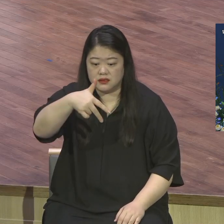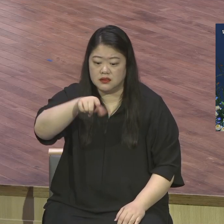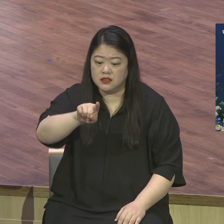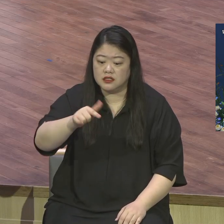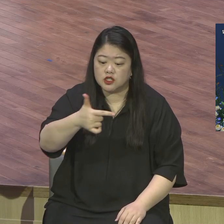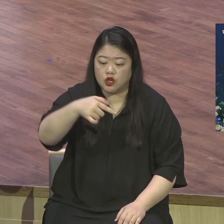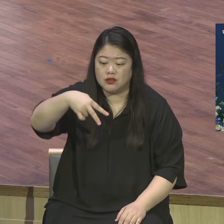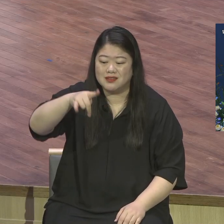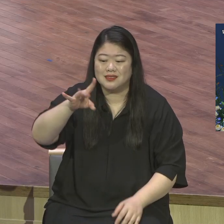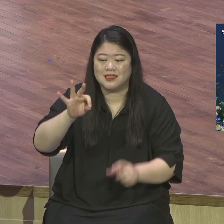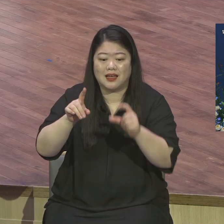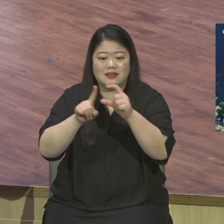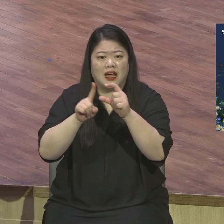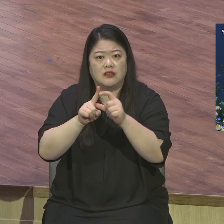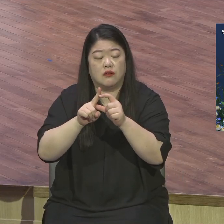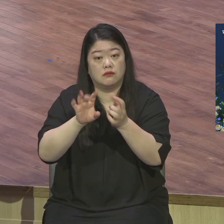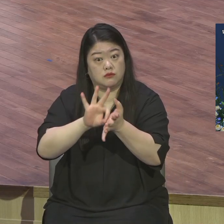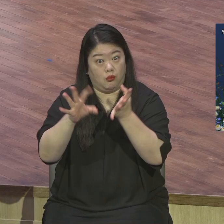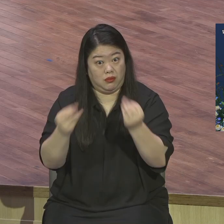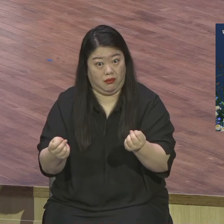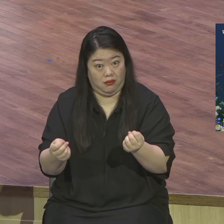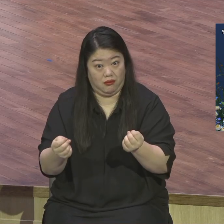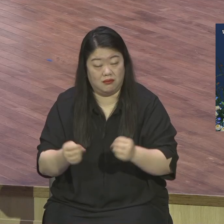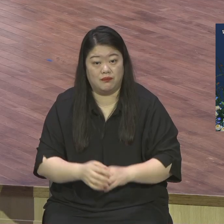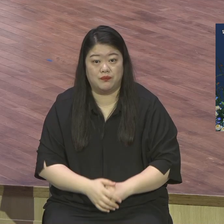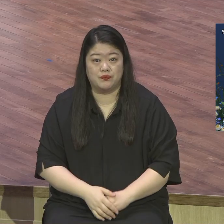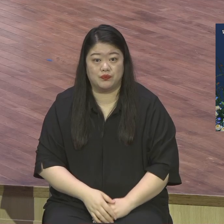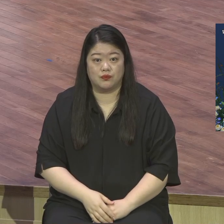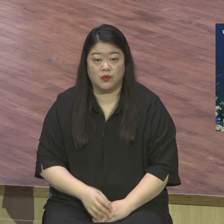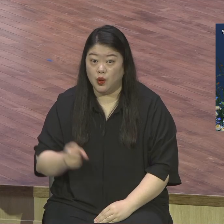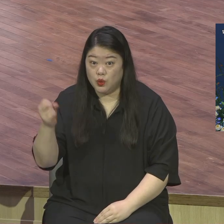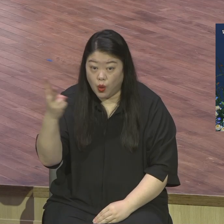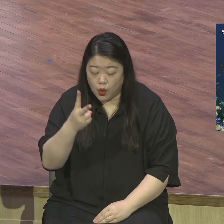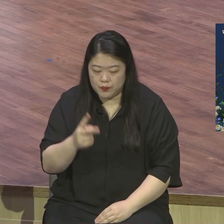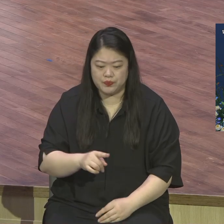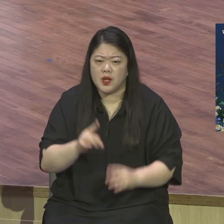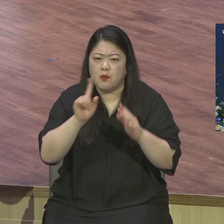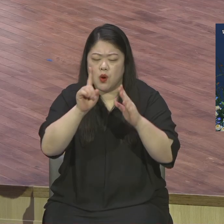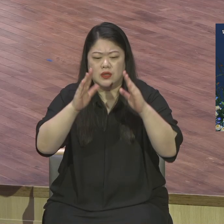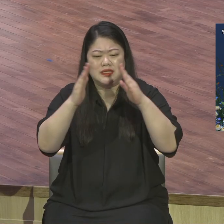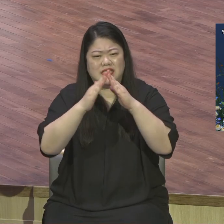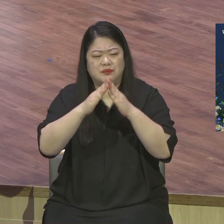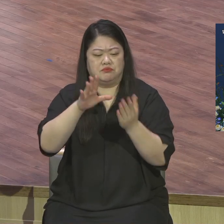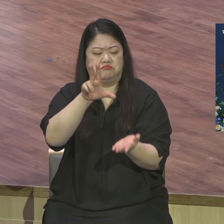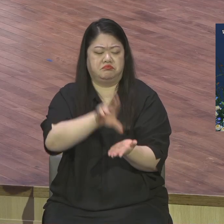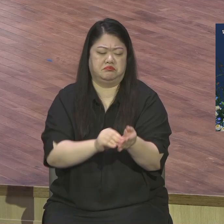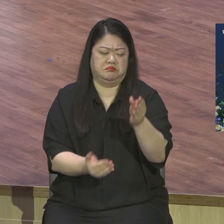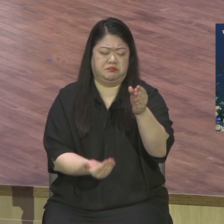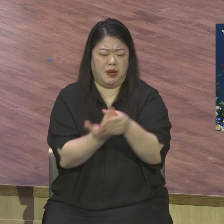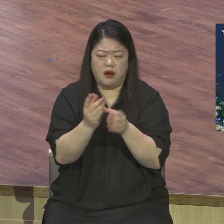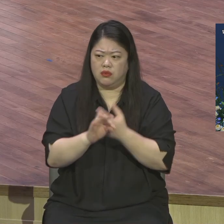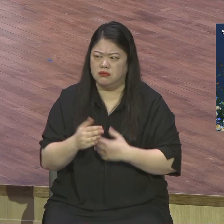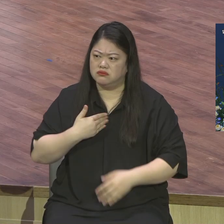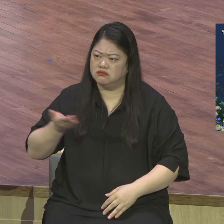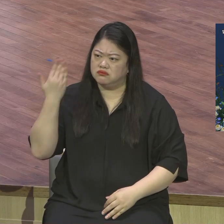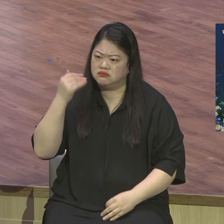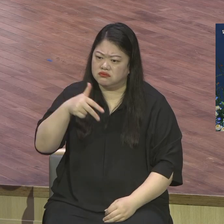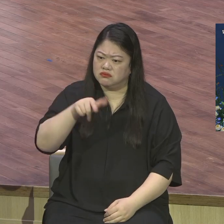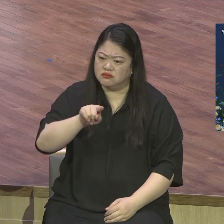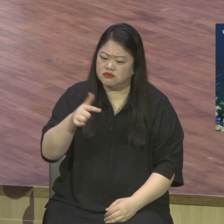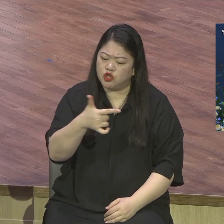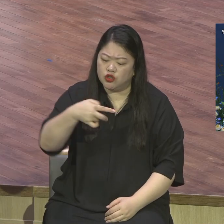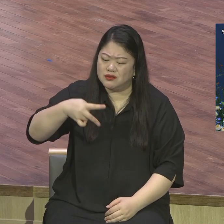그러면서 한풀이를 합니다. 무슨 잘못이 집안에 일어나면 전생에 내가 무슨 줄을 지었길래